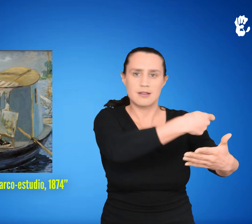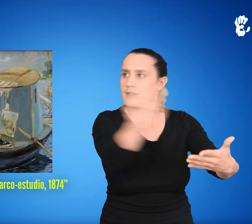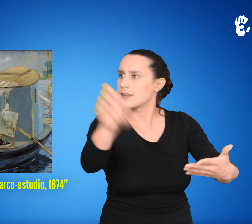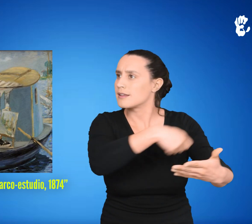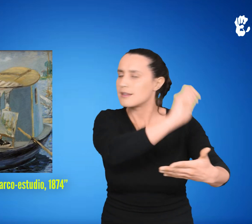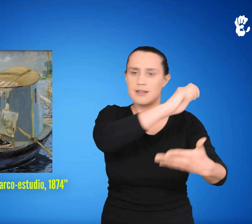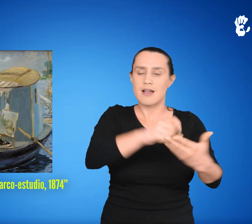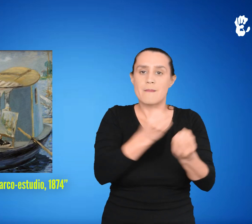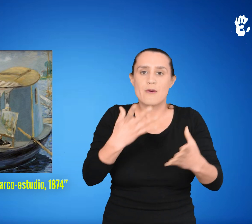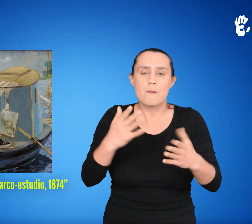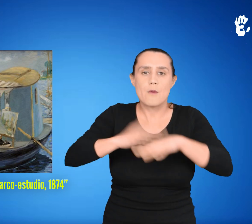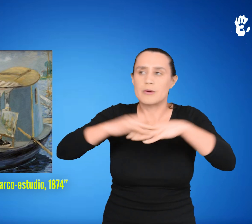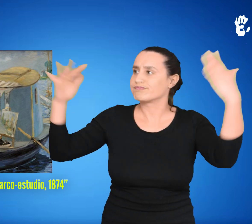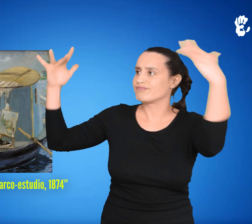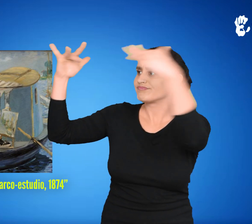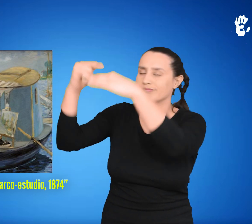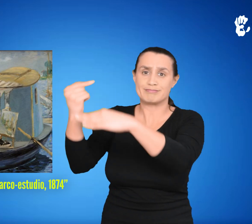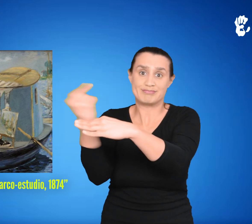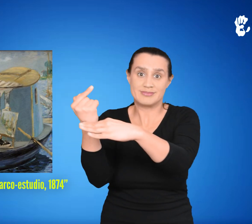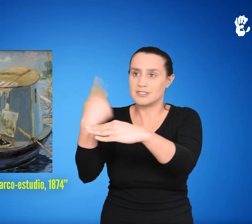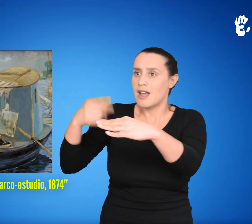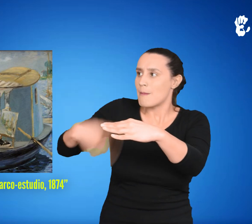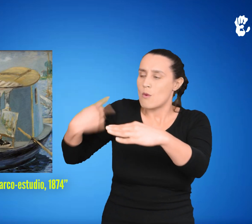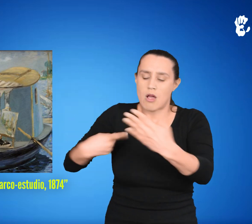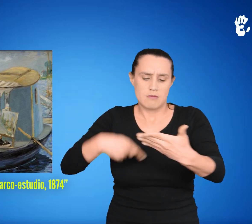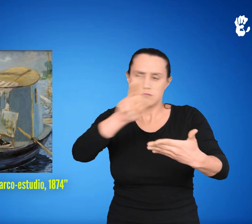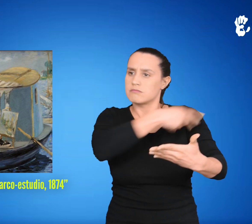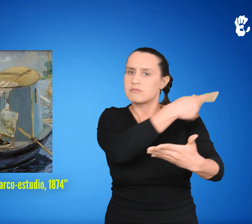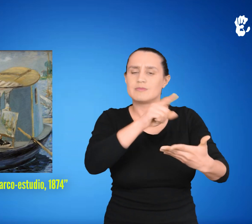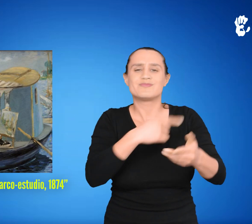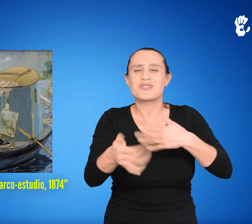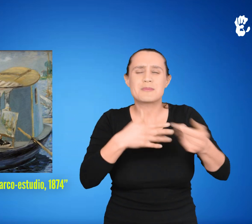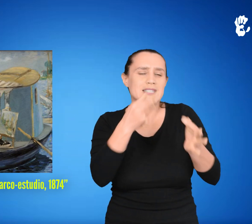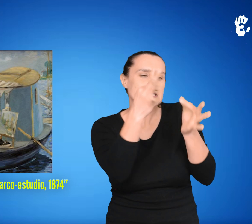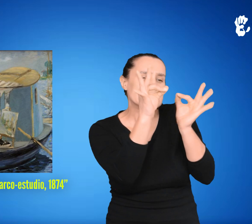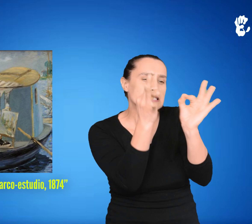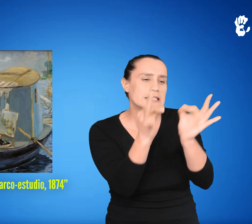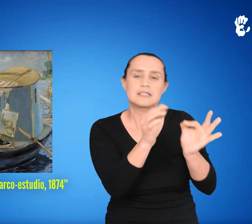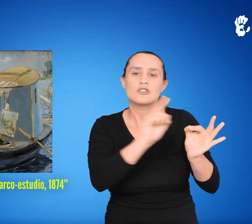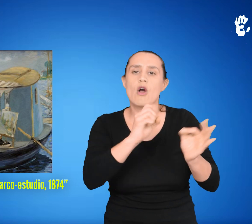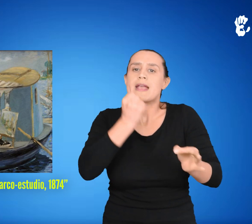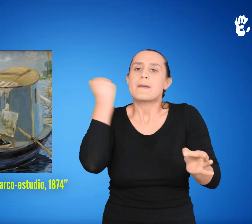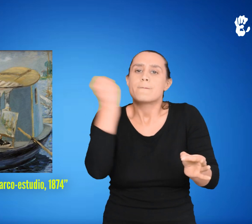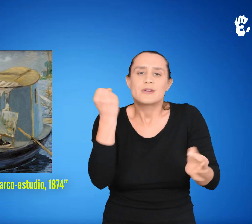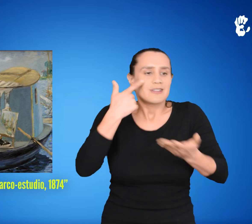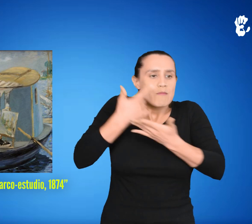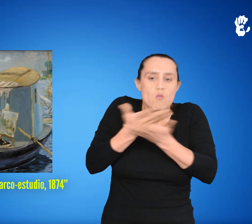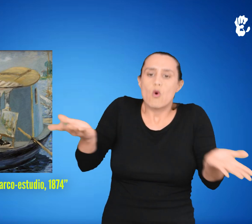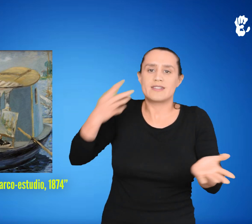que del efecto general del conjunto fue esa falta de acabado esa Aparentemente